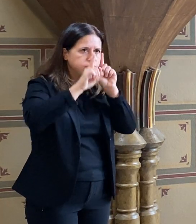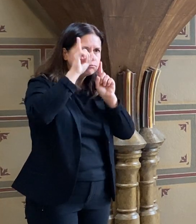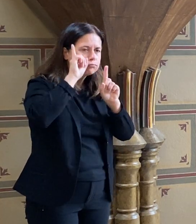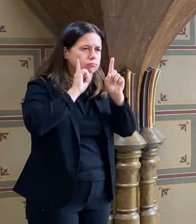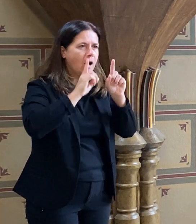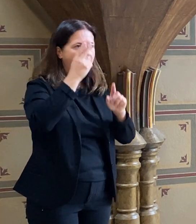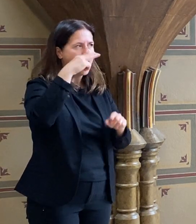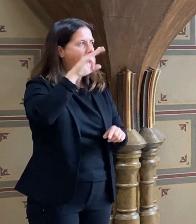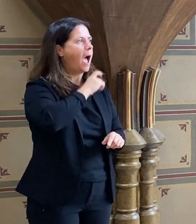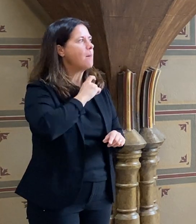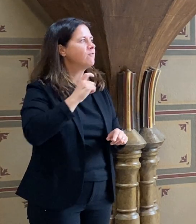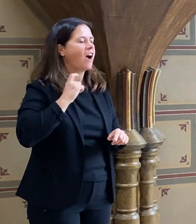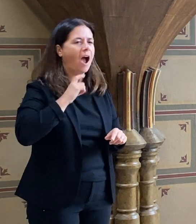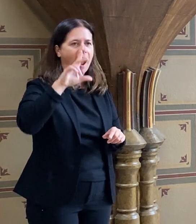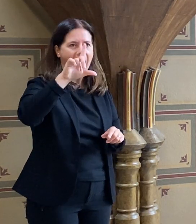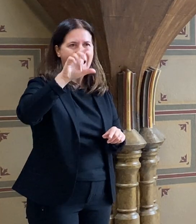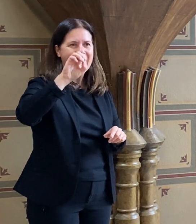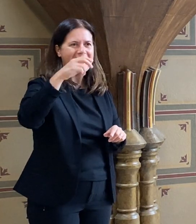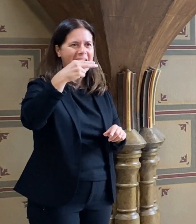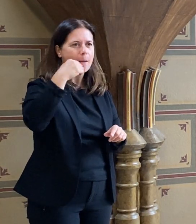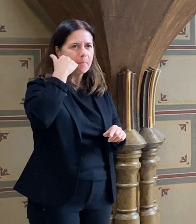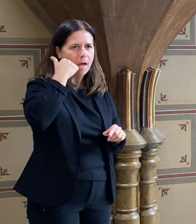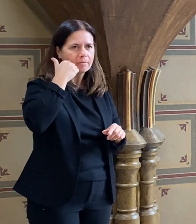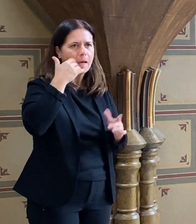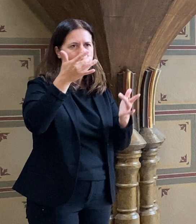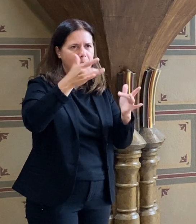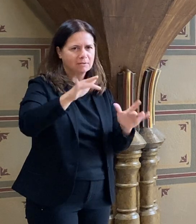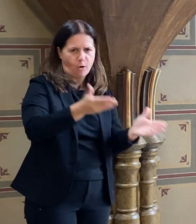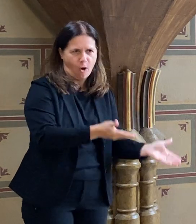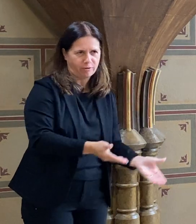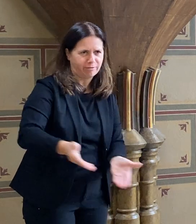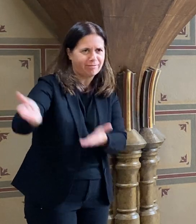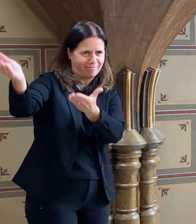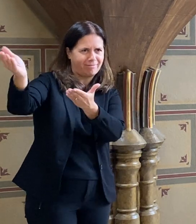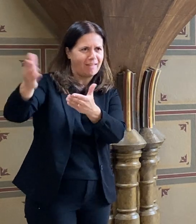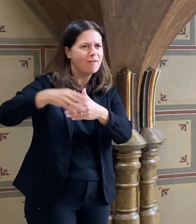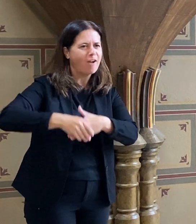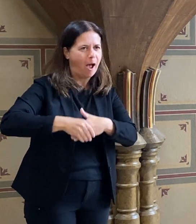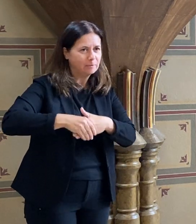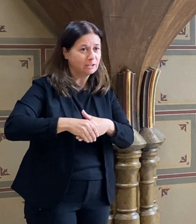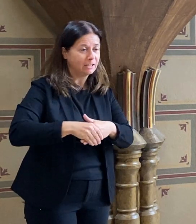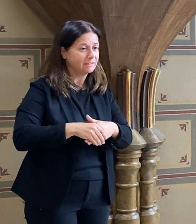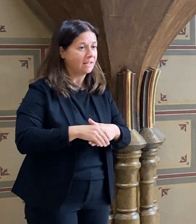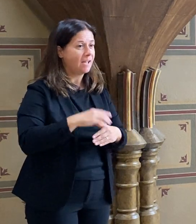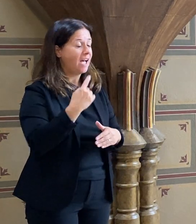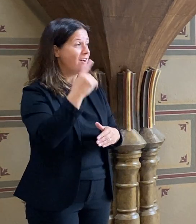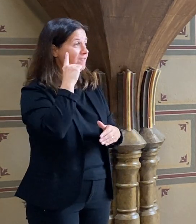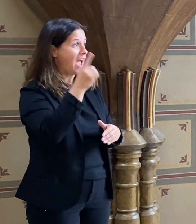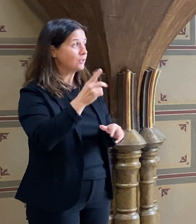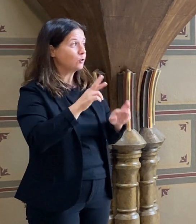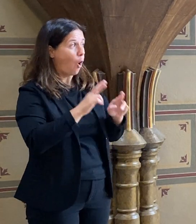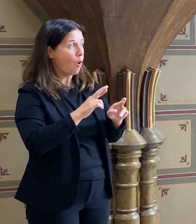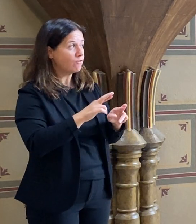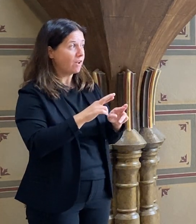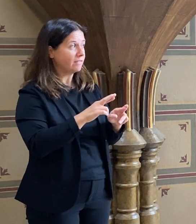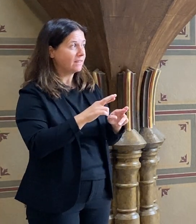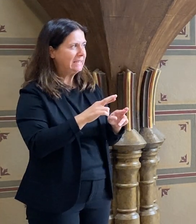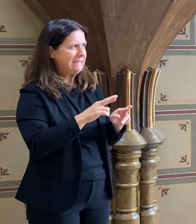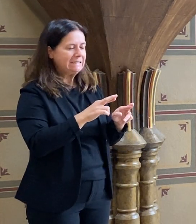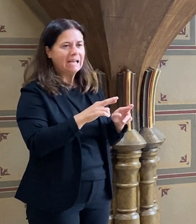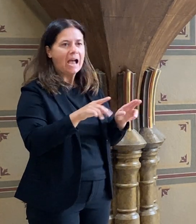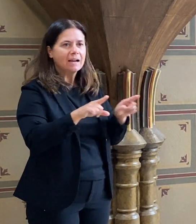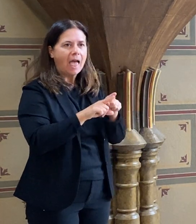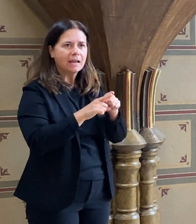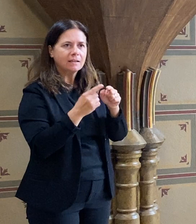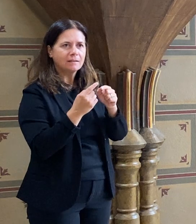Lehmann in den Ruhestand verabschiedet. Wir alle wissen und hoffen zugleich, dass er nicht so ganz